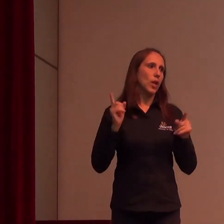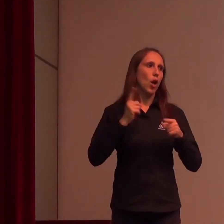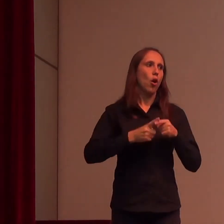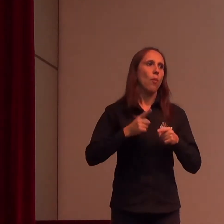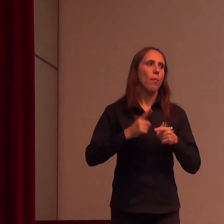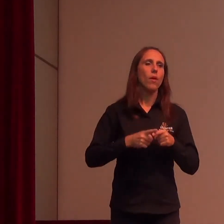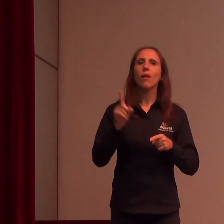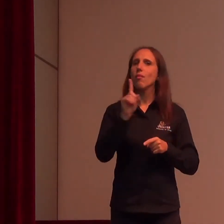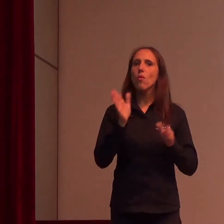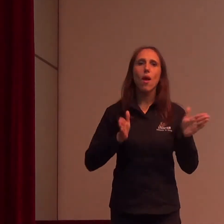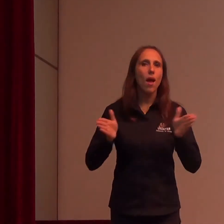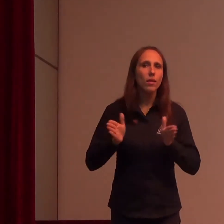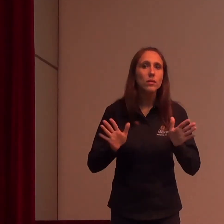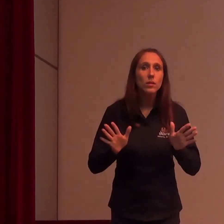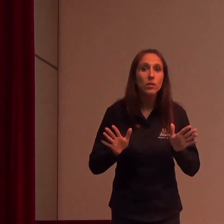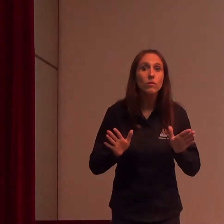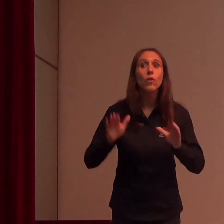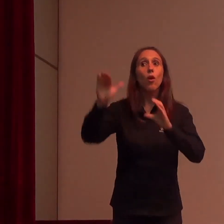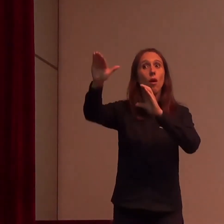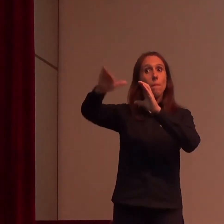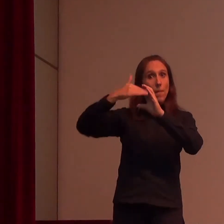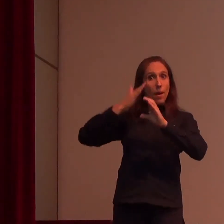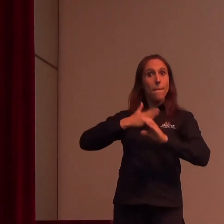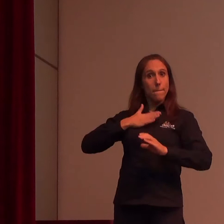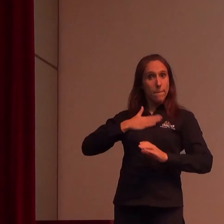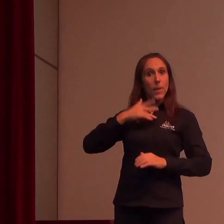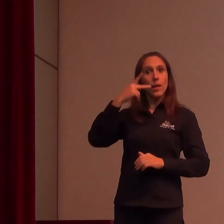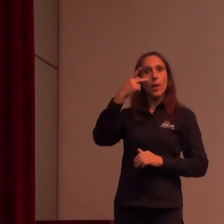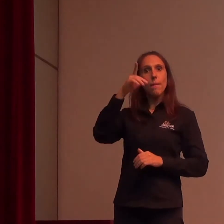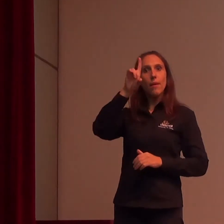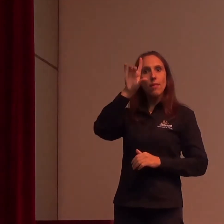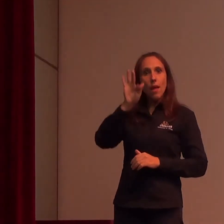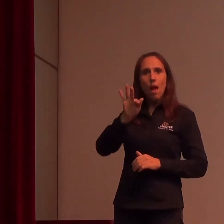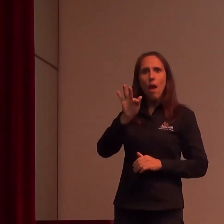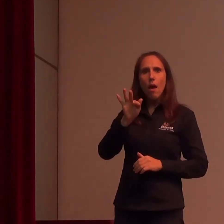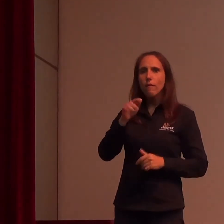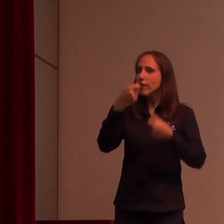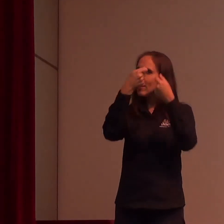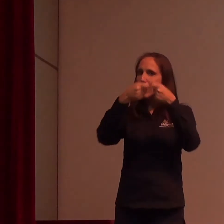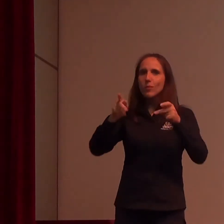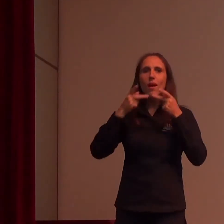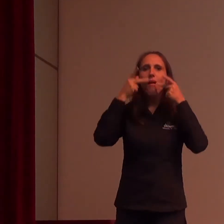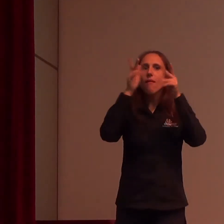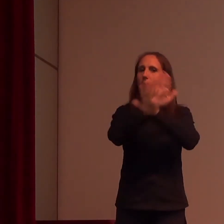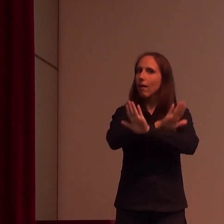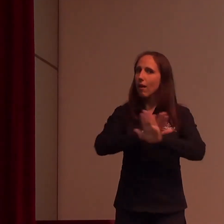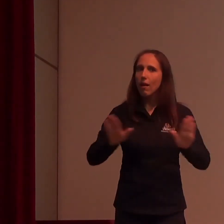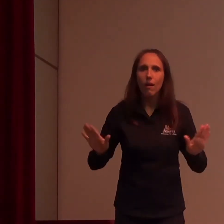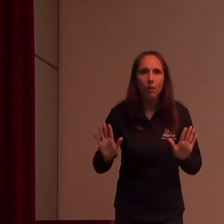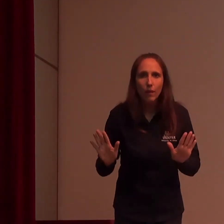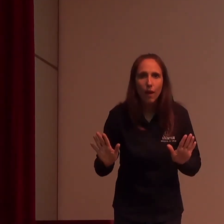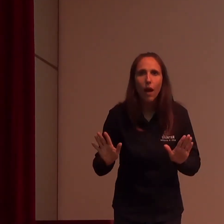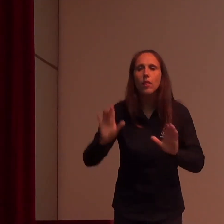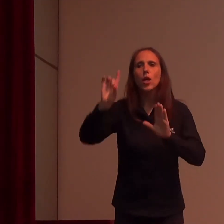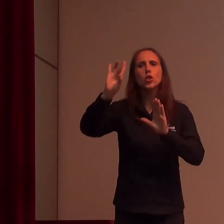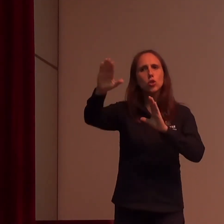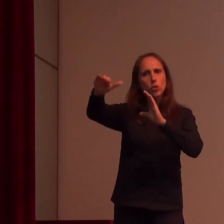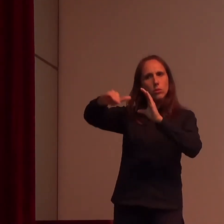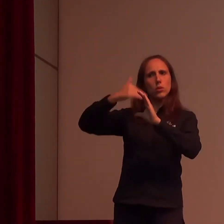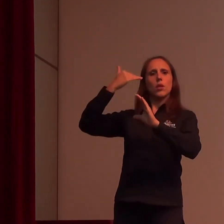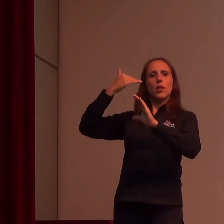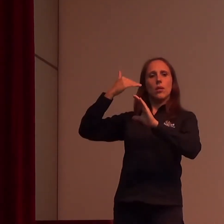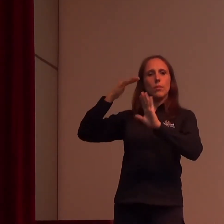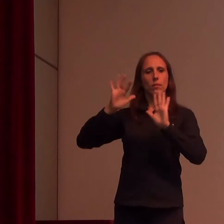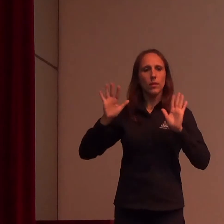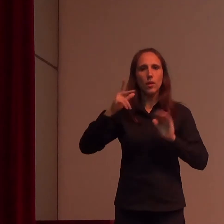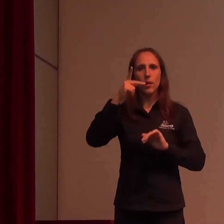acessível. Eu falei, senhor, me manda o PDF que o senhor resolve o meu problema. Eu não quero saber de mais nada. Assim, trocando em miúdo, né? Não quero saber de mais nada, eu quero